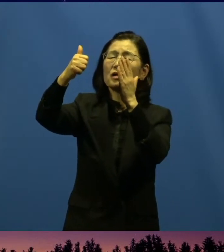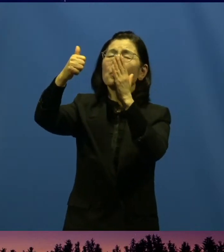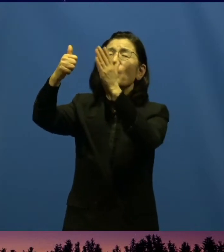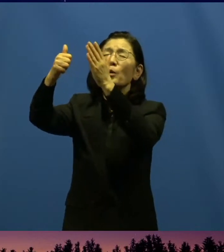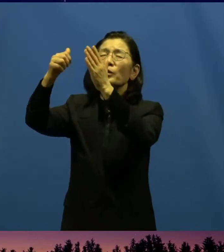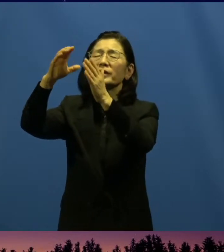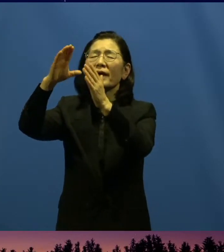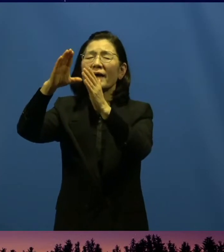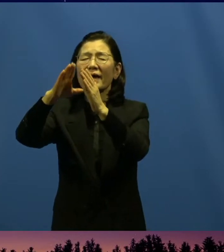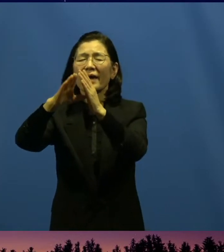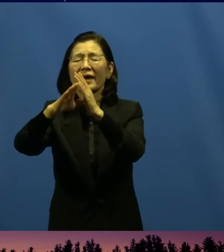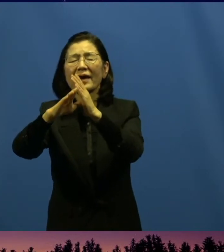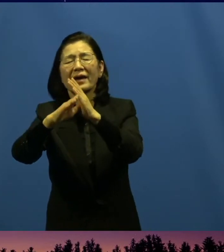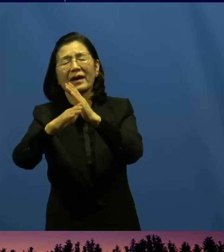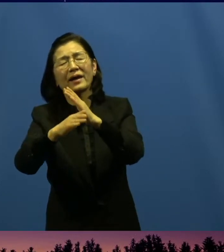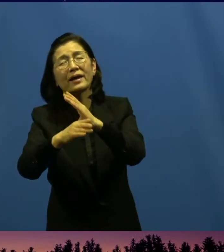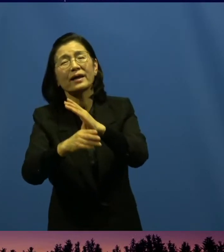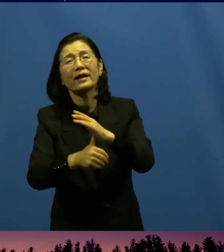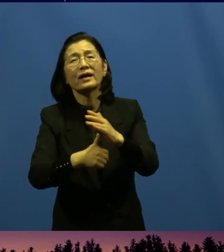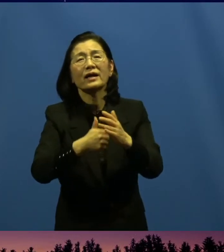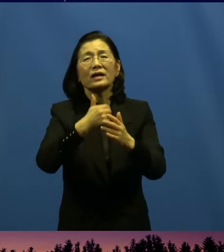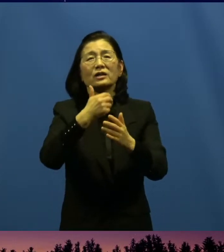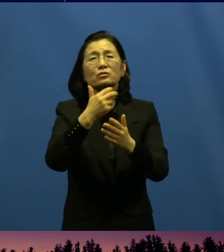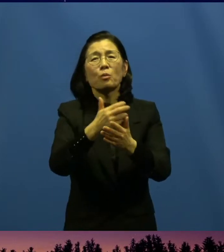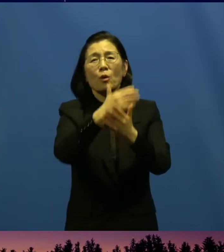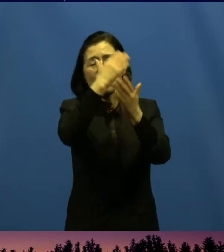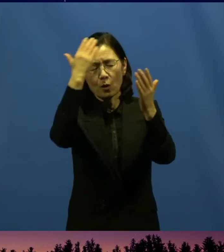주님을 볼 때